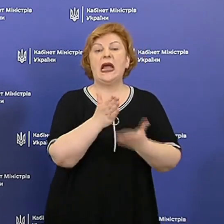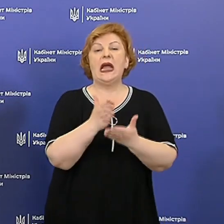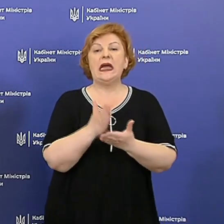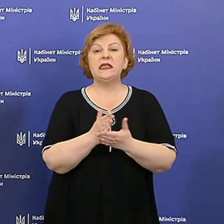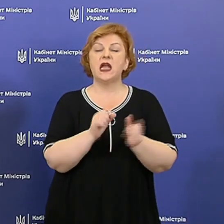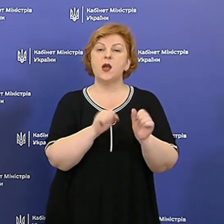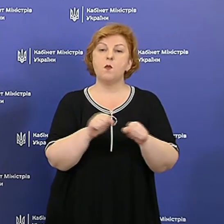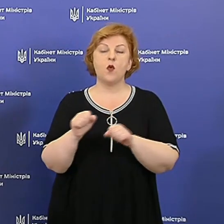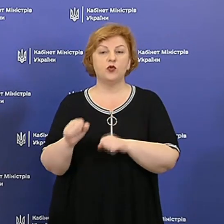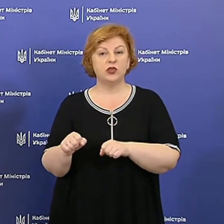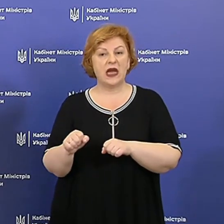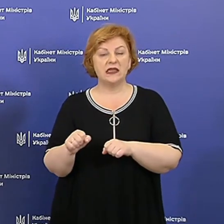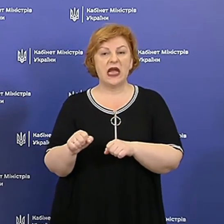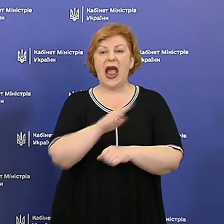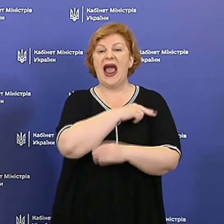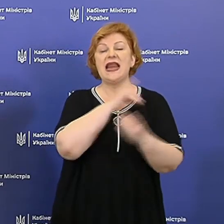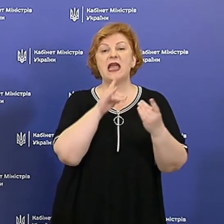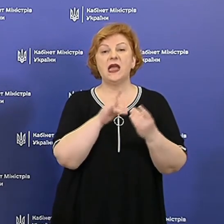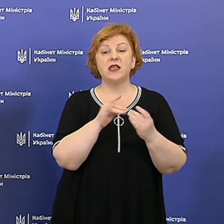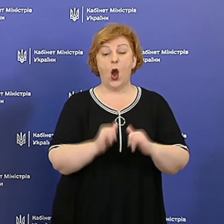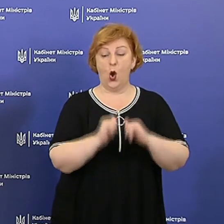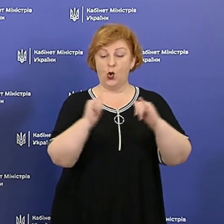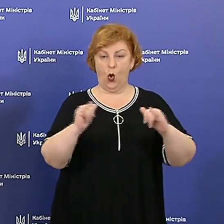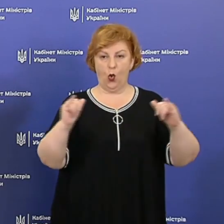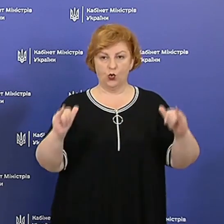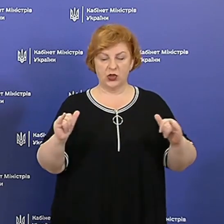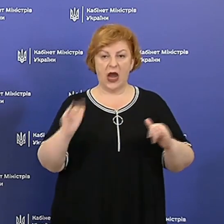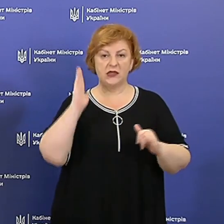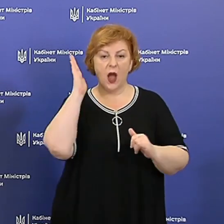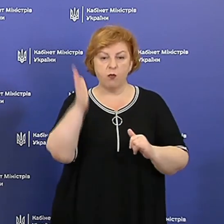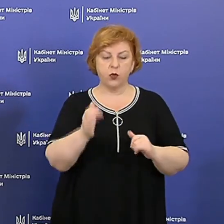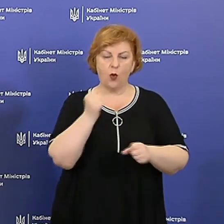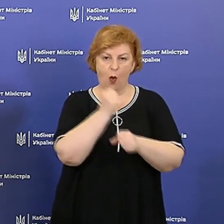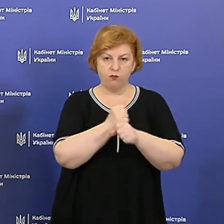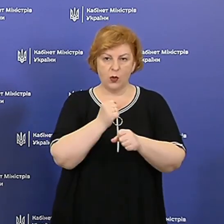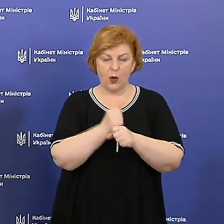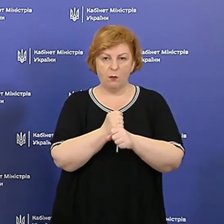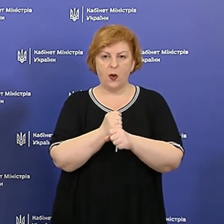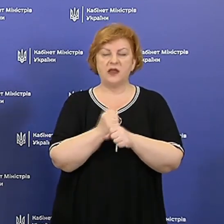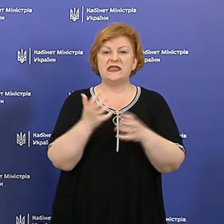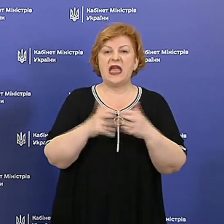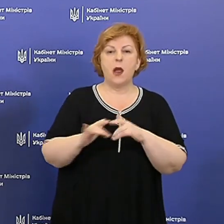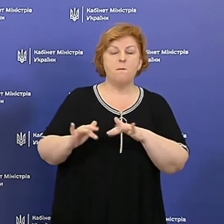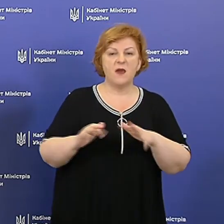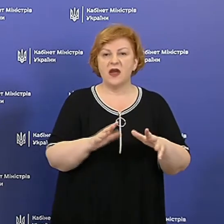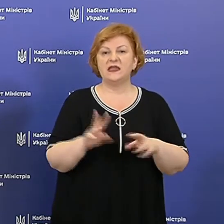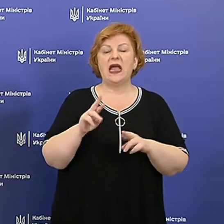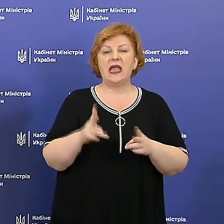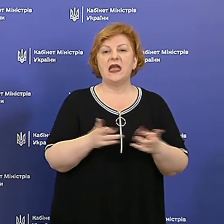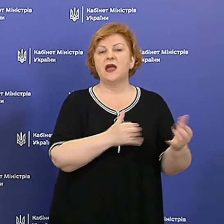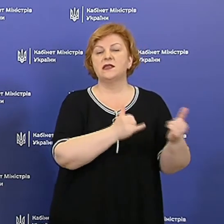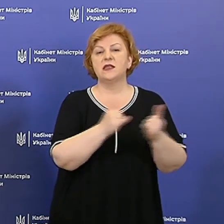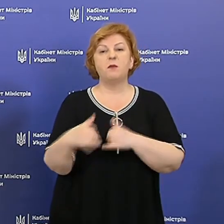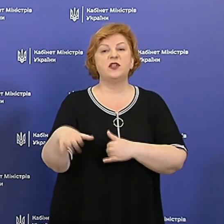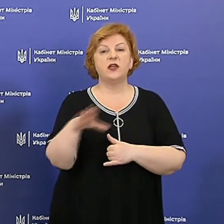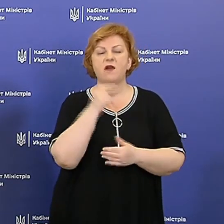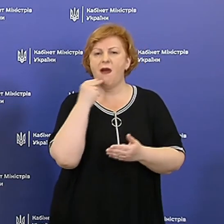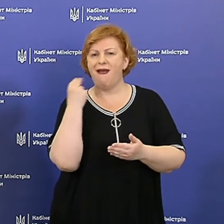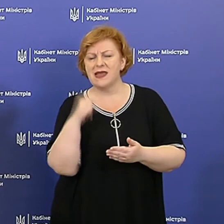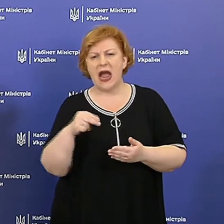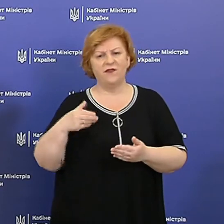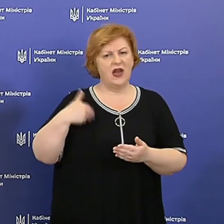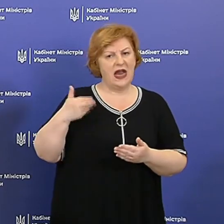наявність і можливість лікарень до розширення, і будемо пропрацьовувати механізми, як забезпечити всіх якісним і